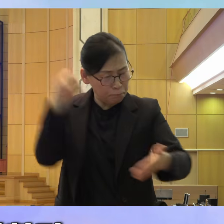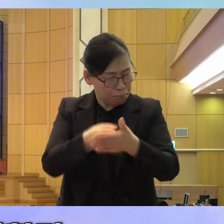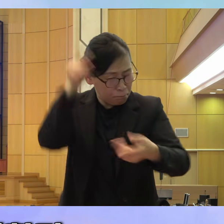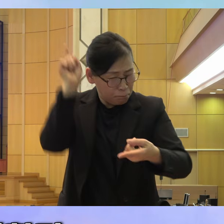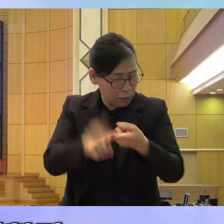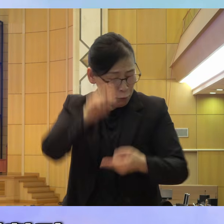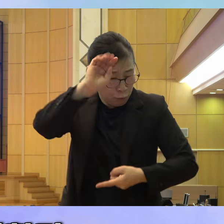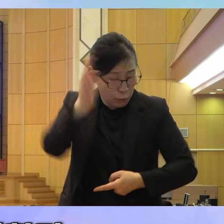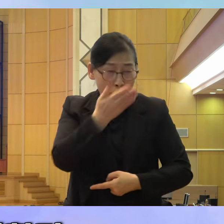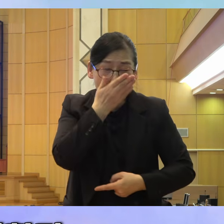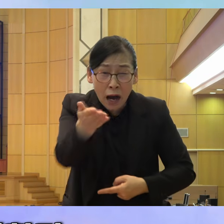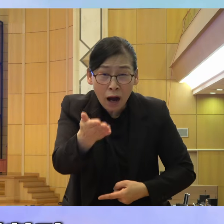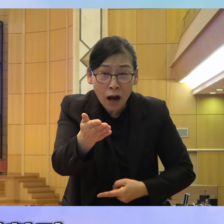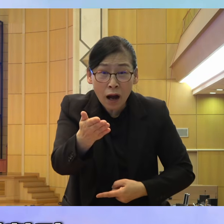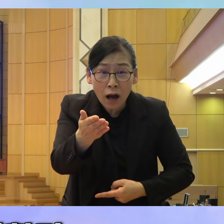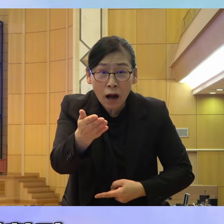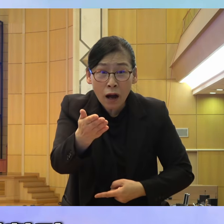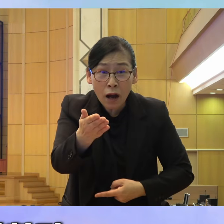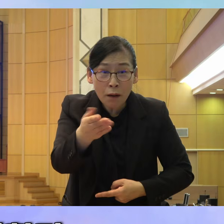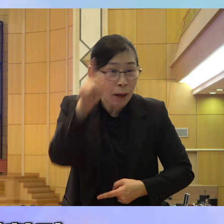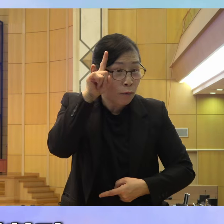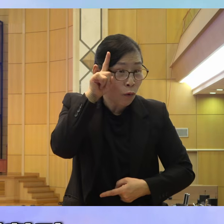대로 된다라고 하지 않습니까?